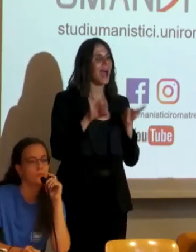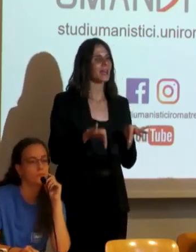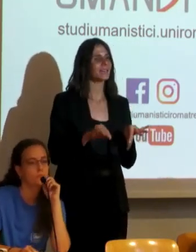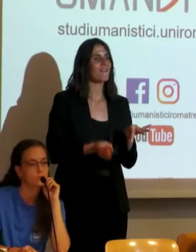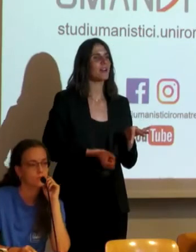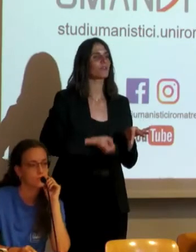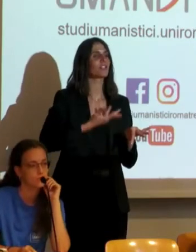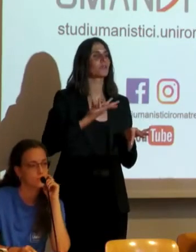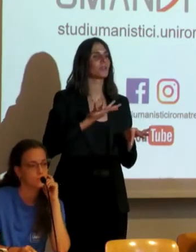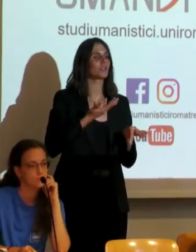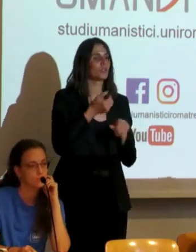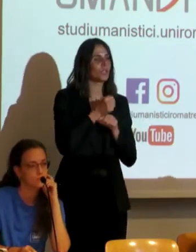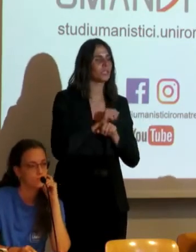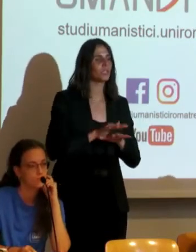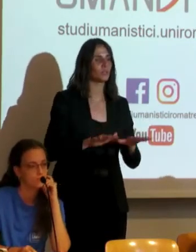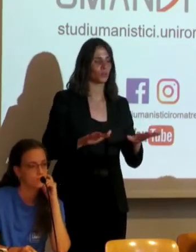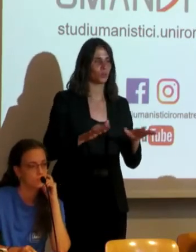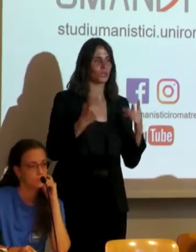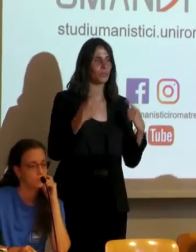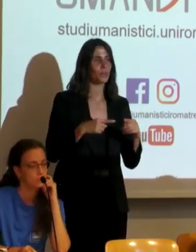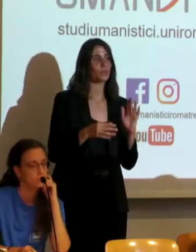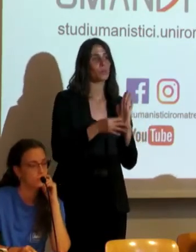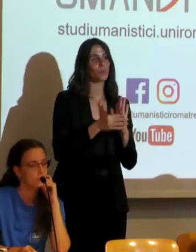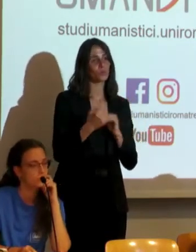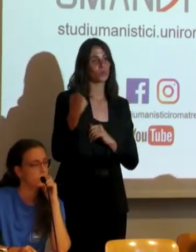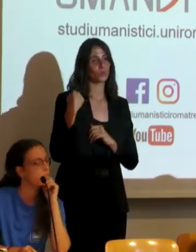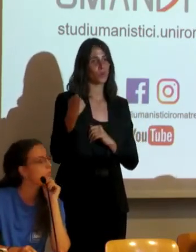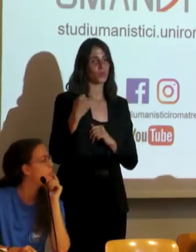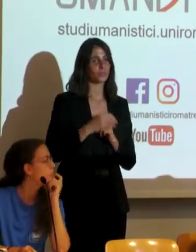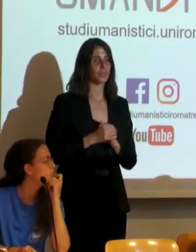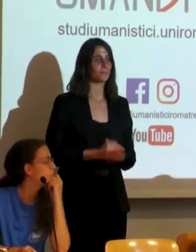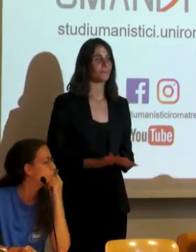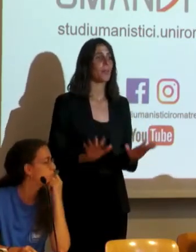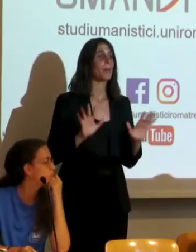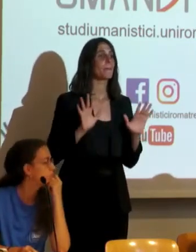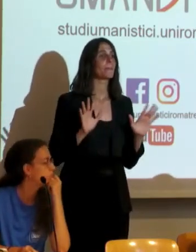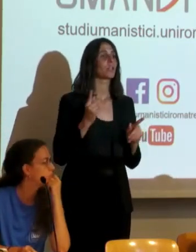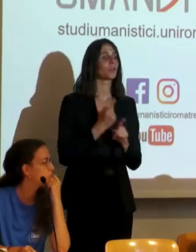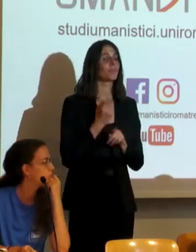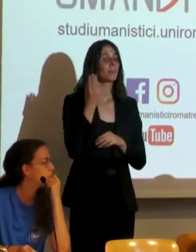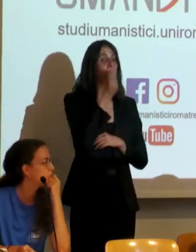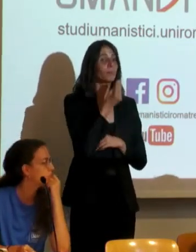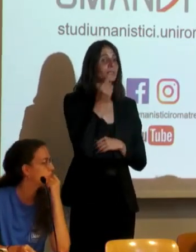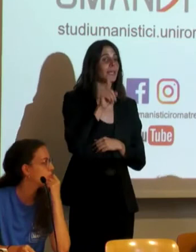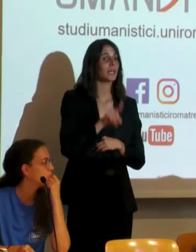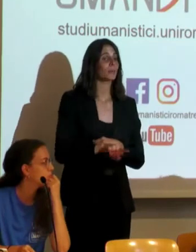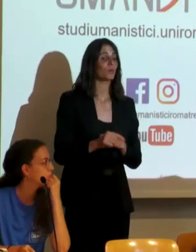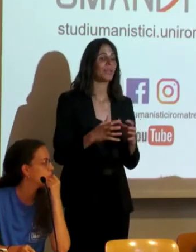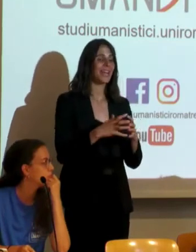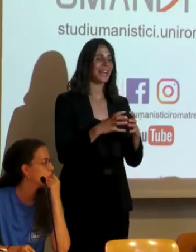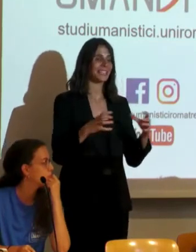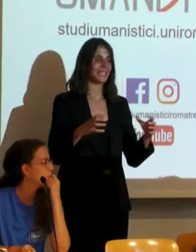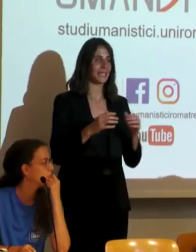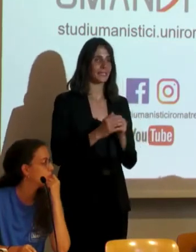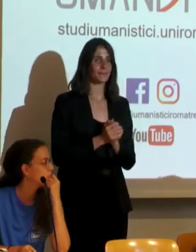loro punto di forza. Ma dobbiamo pensare ad esempio però anche alle aziende. Oggi